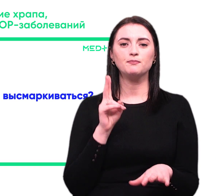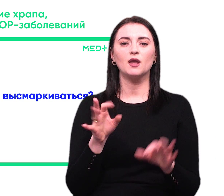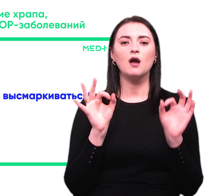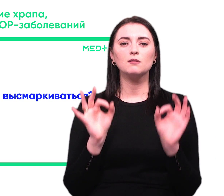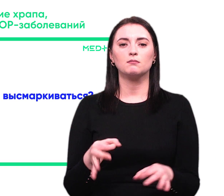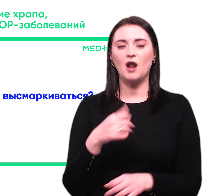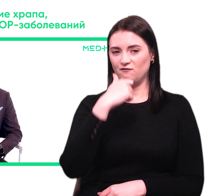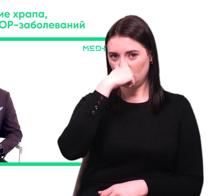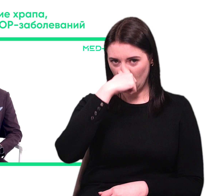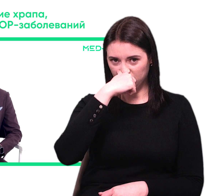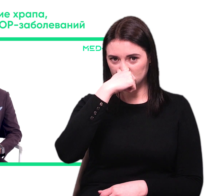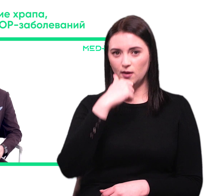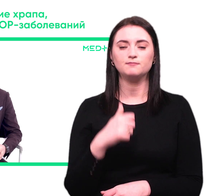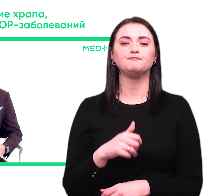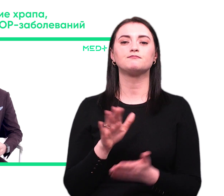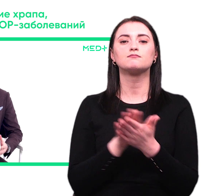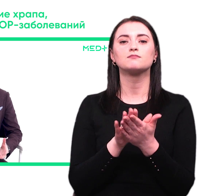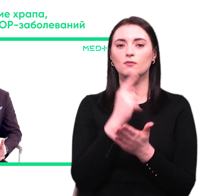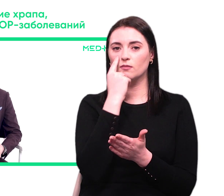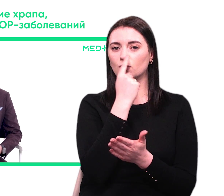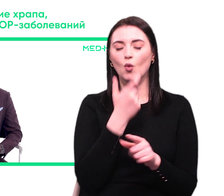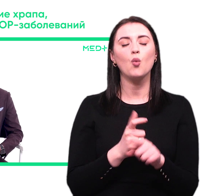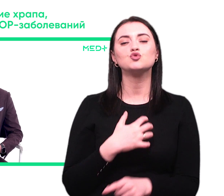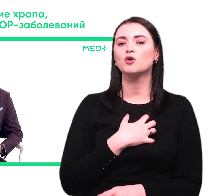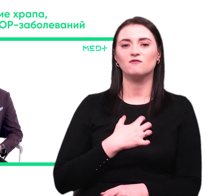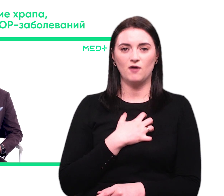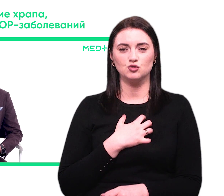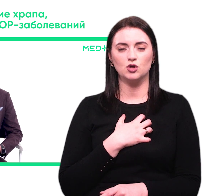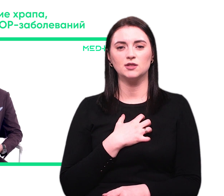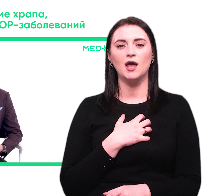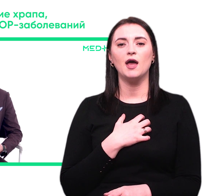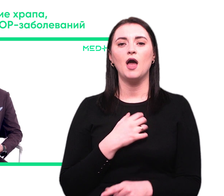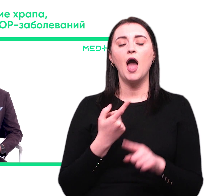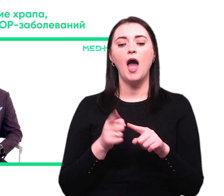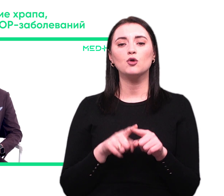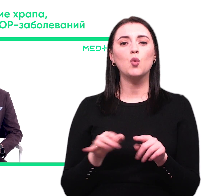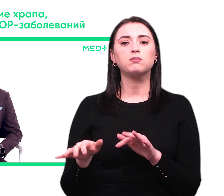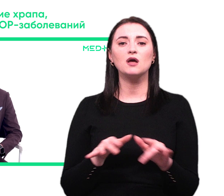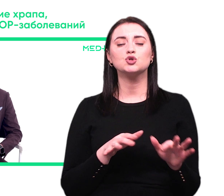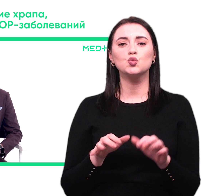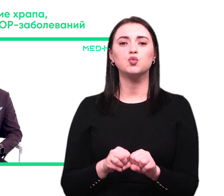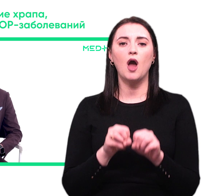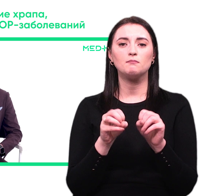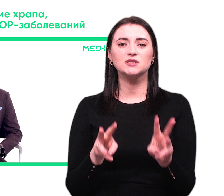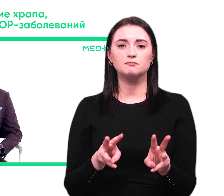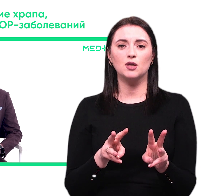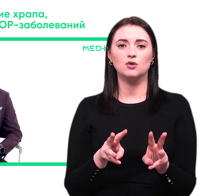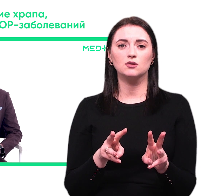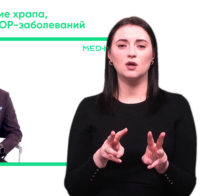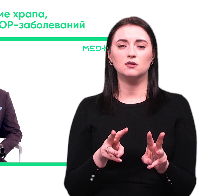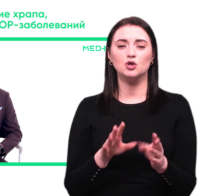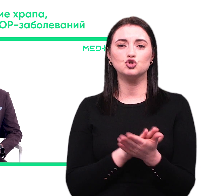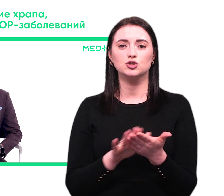правильно высморкаться? Туалет полости носа очень важен, потому что именно эта процедура обеспечивает чистоту полости носа,